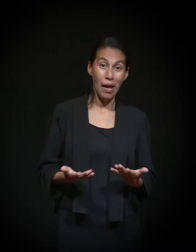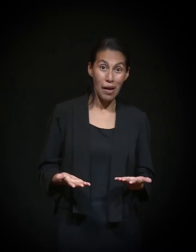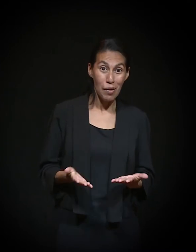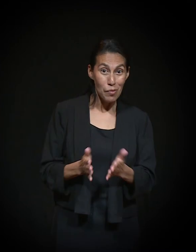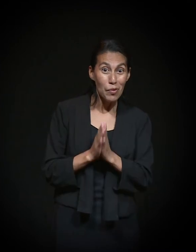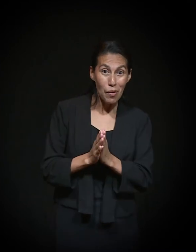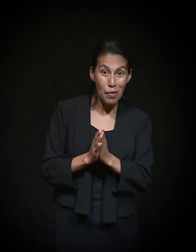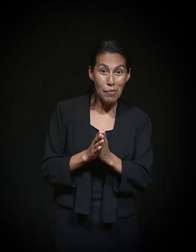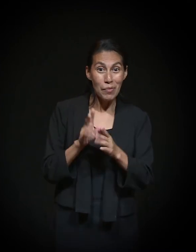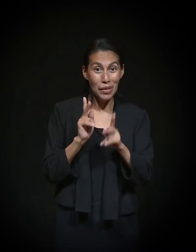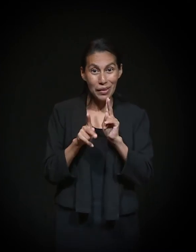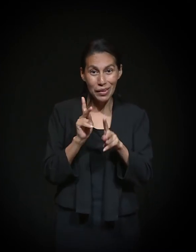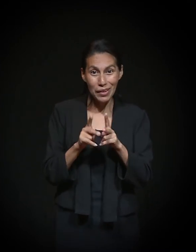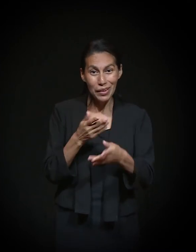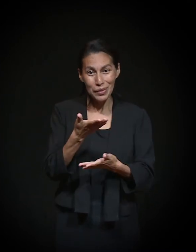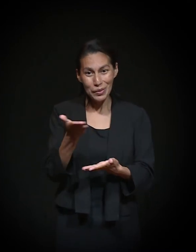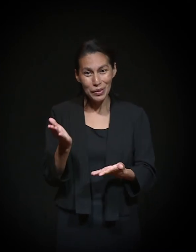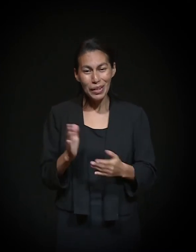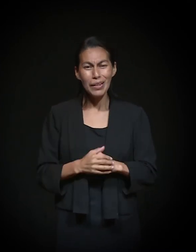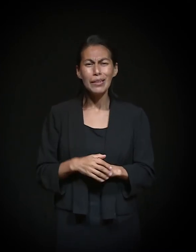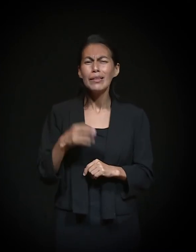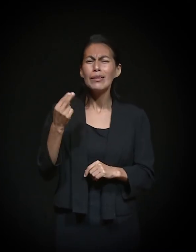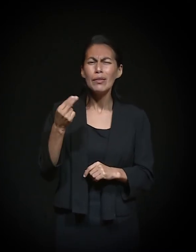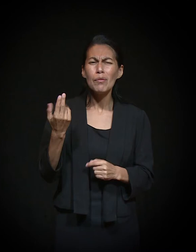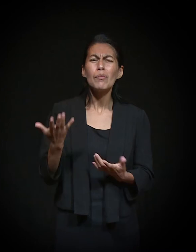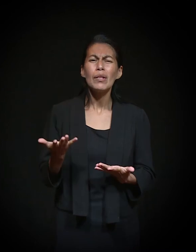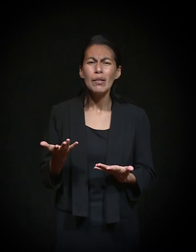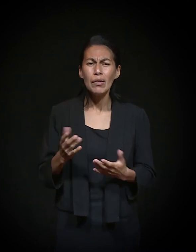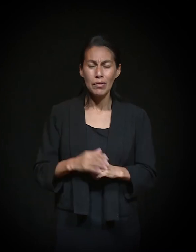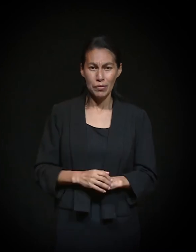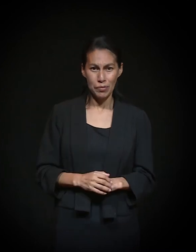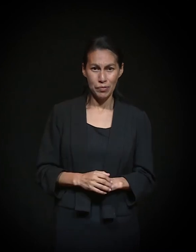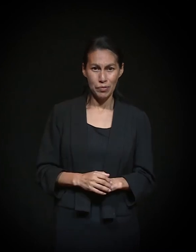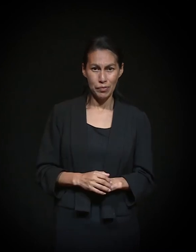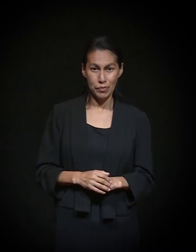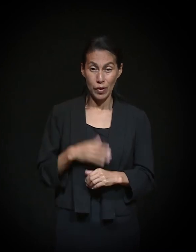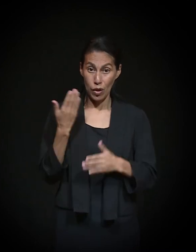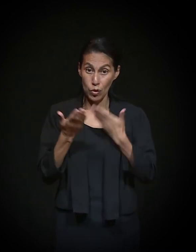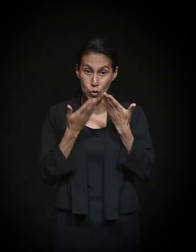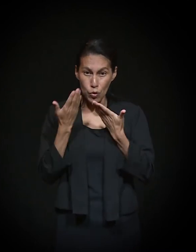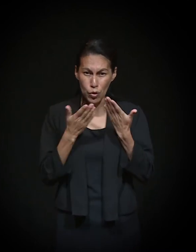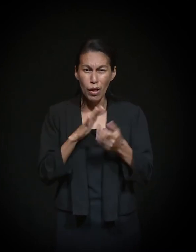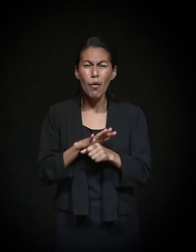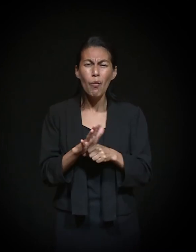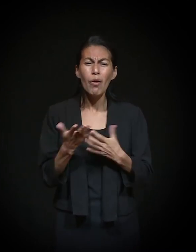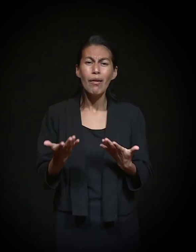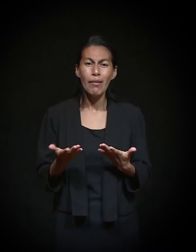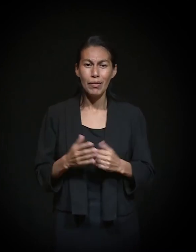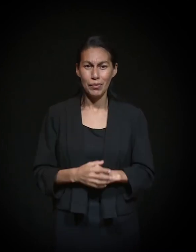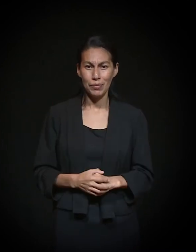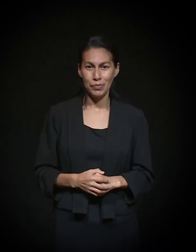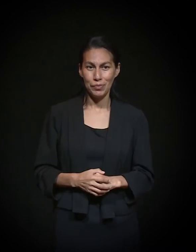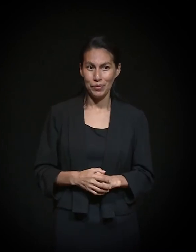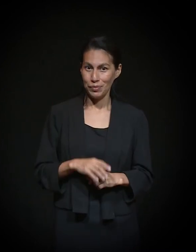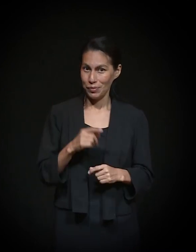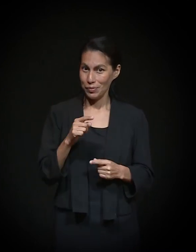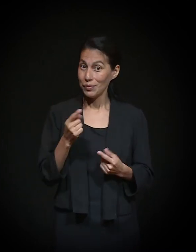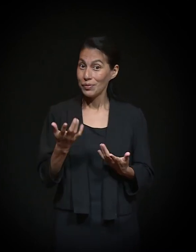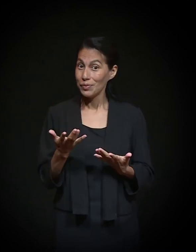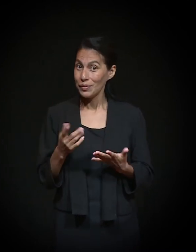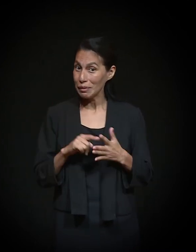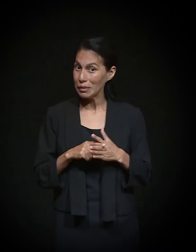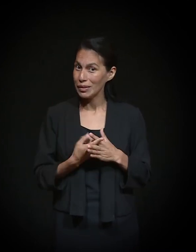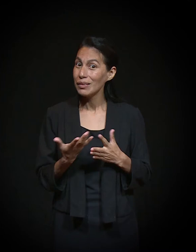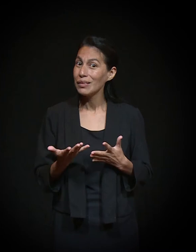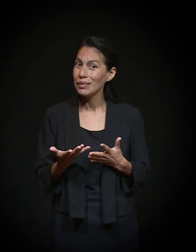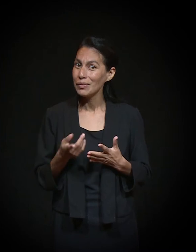Cuéntenos, ¿a qué se acerca tú? ¿Cómo se llama? ¿Qué se llama? ¿Qué